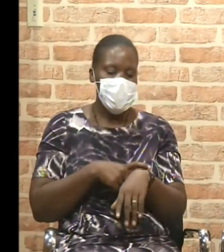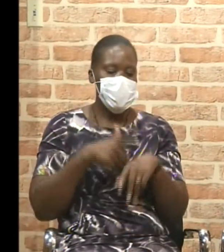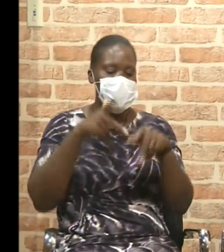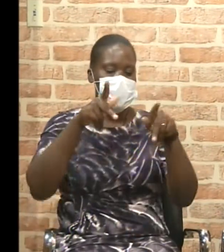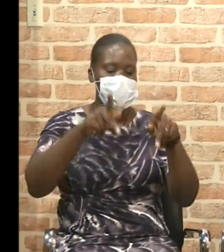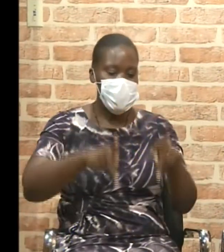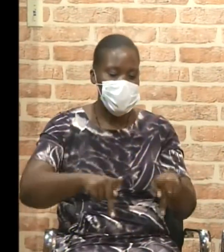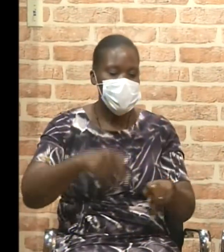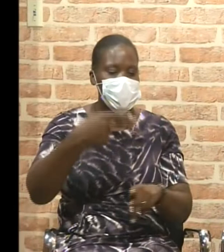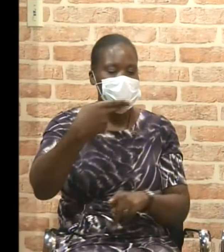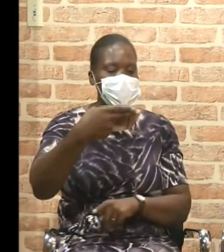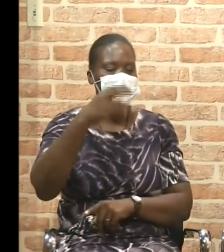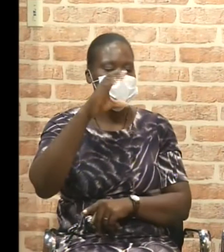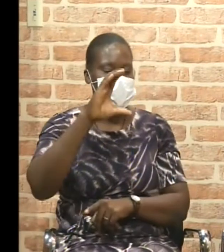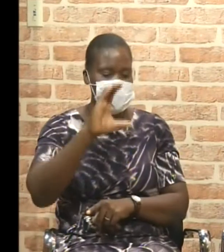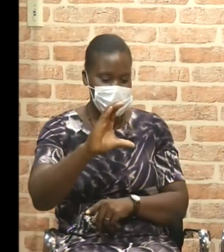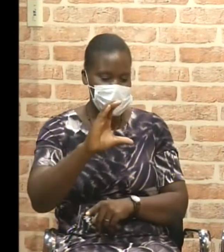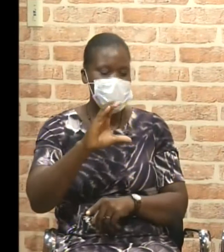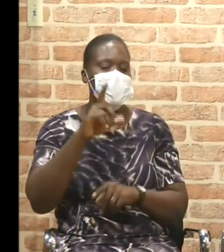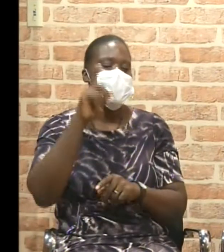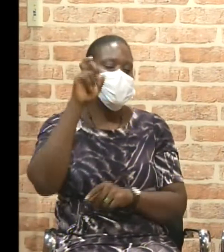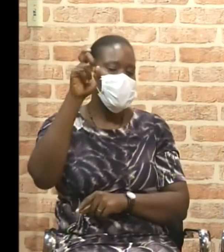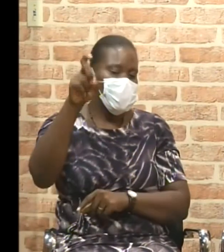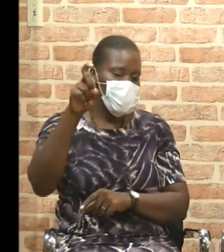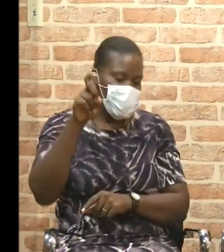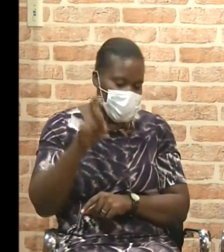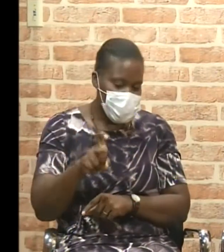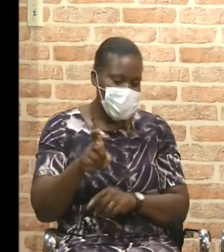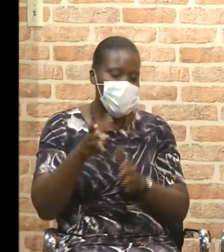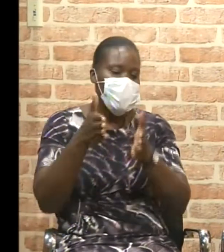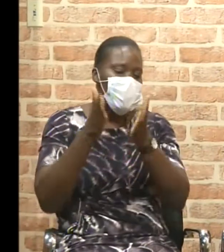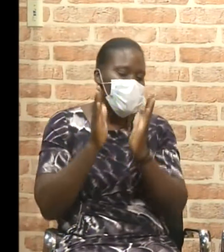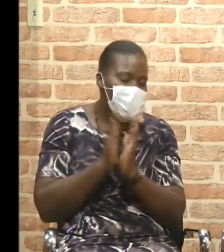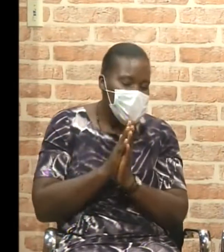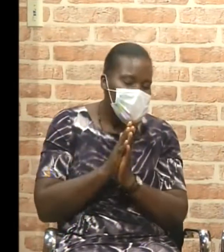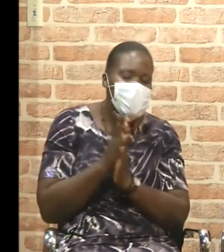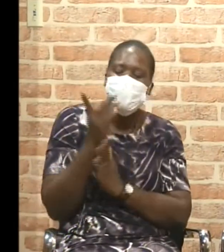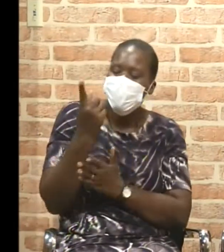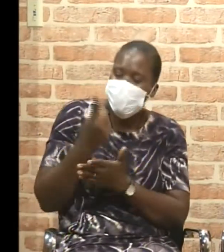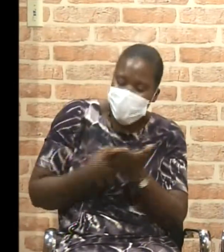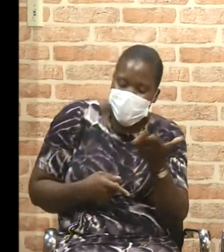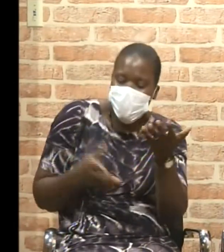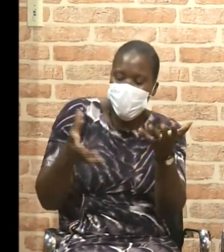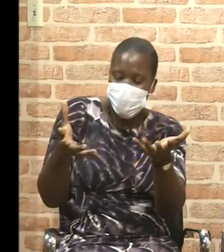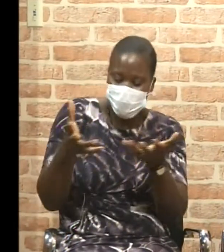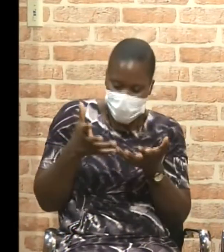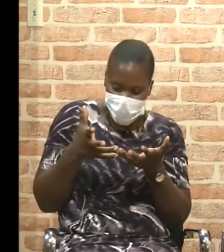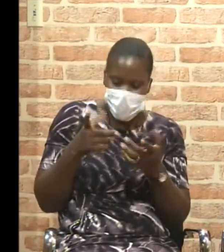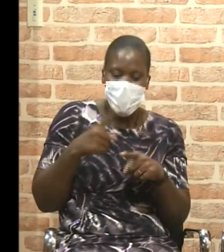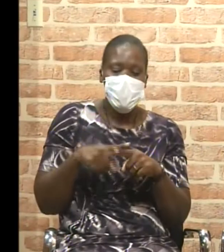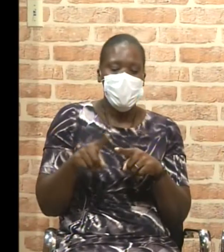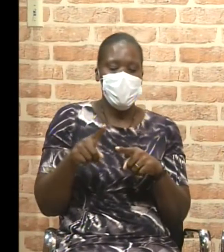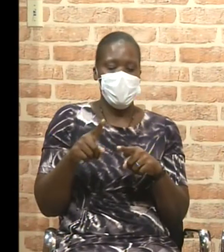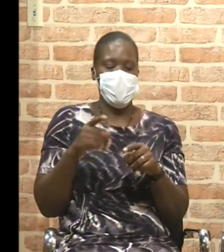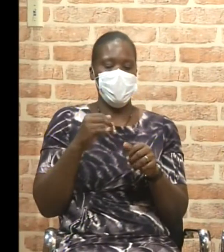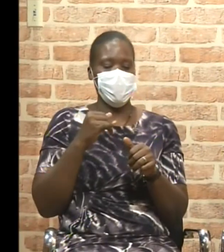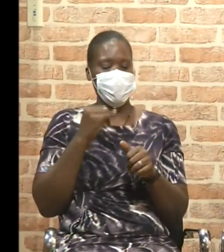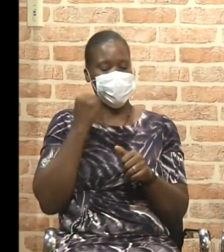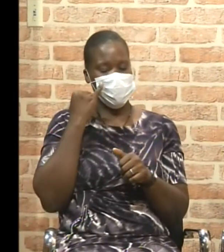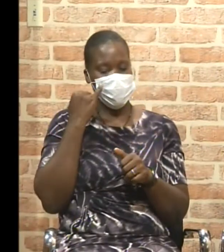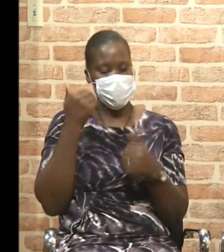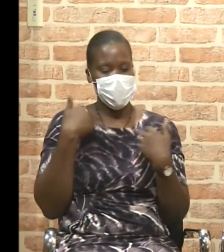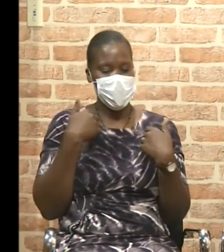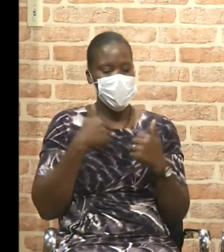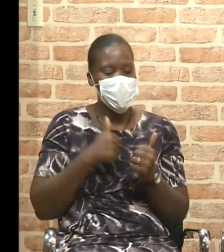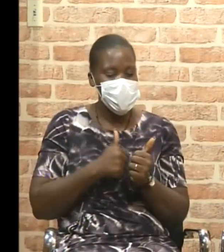donc justement il vini au moins nous mande besoin et puis nous assister. Maintenant si gagne un suivi qui pour fait, ça arrive que